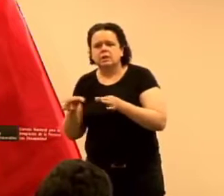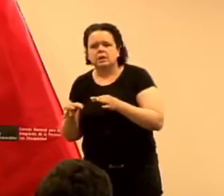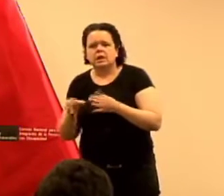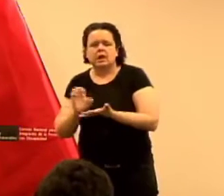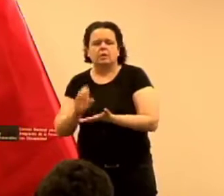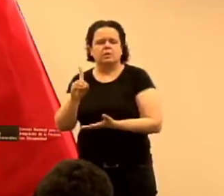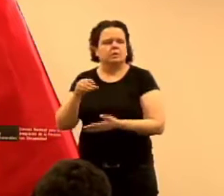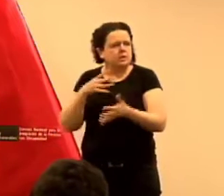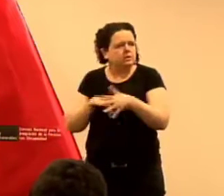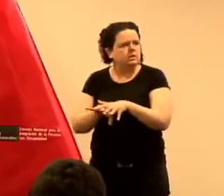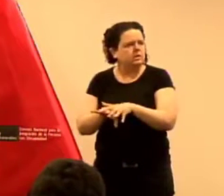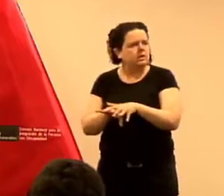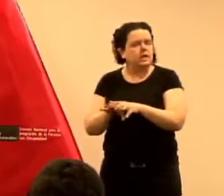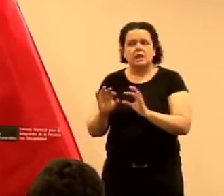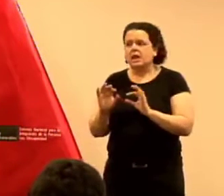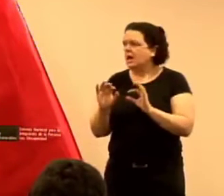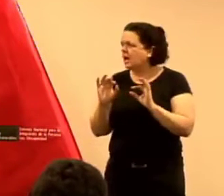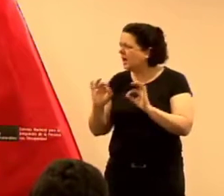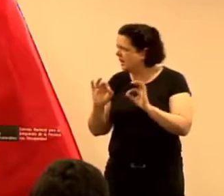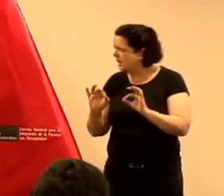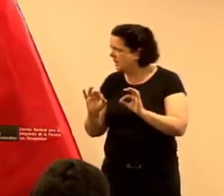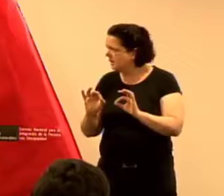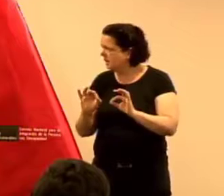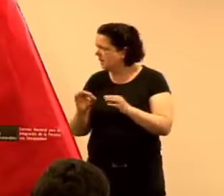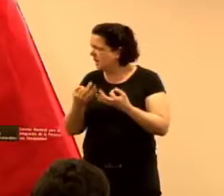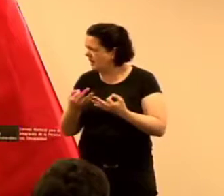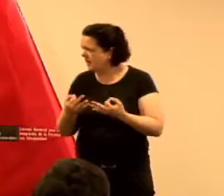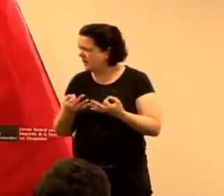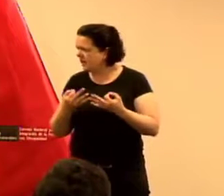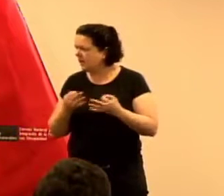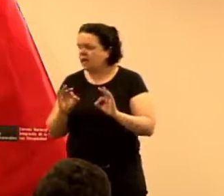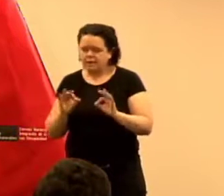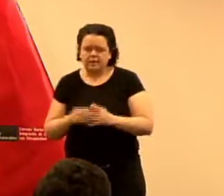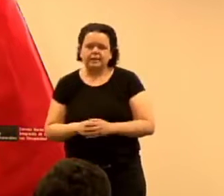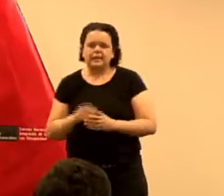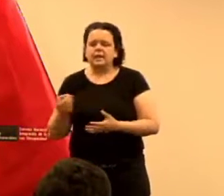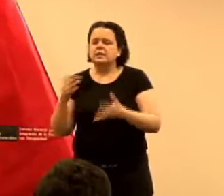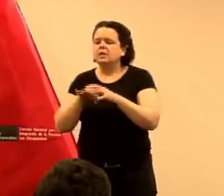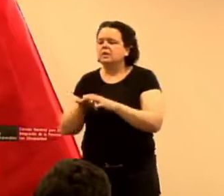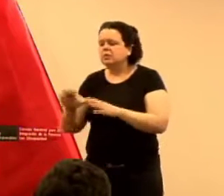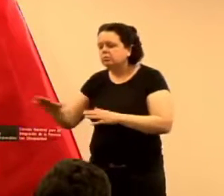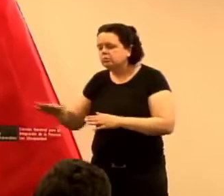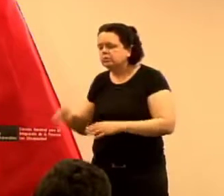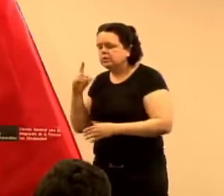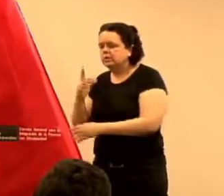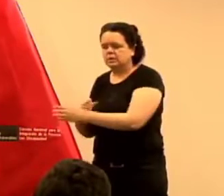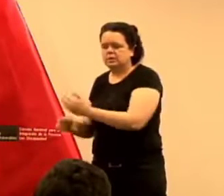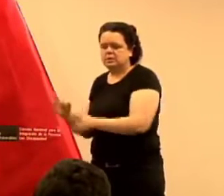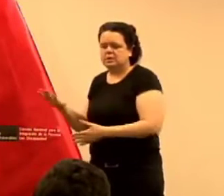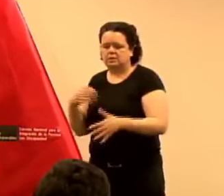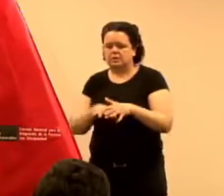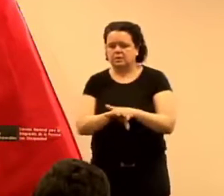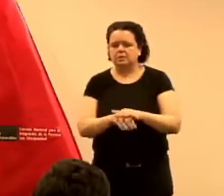la educación inclusiva y de calidad en su enunciado, incluye específicamente a niños y niñas con discapacidad en sus metas y sus